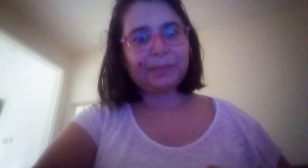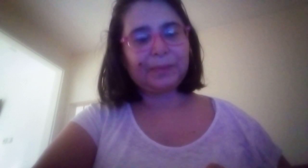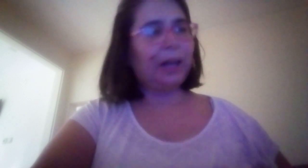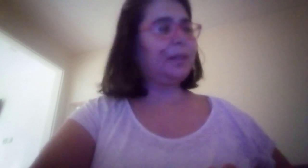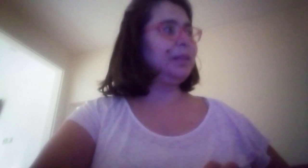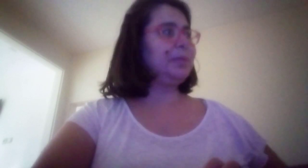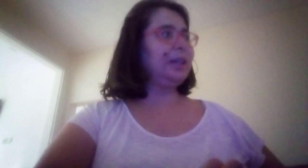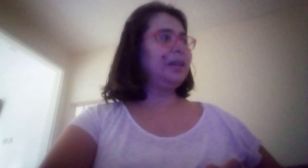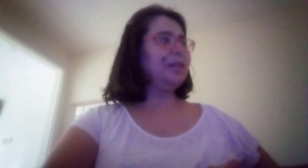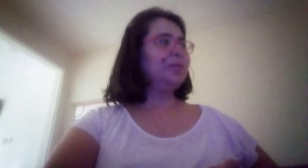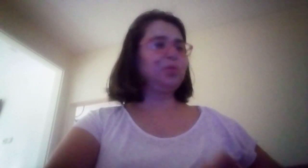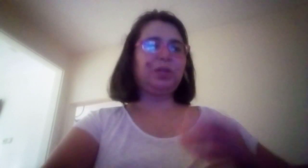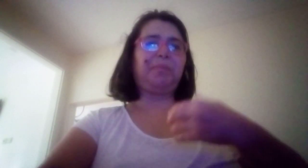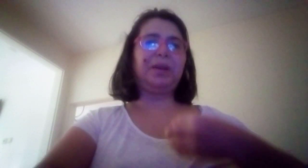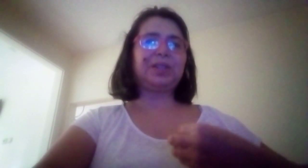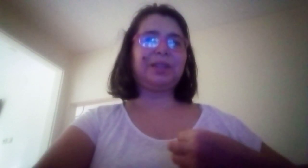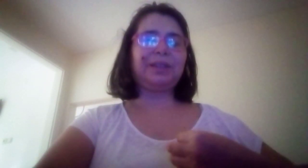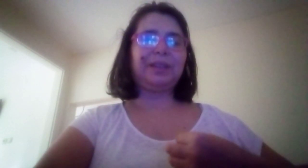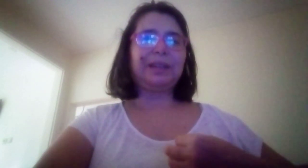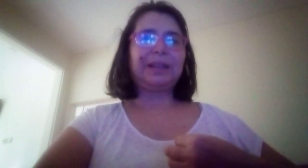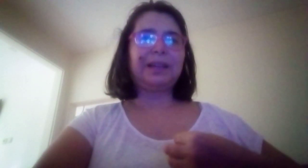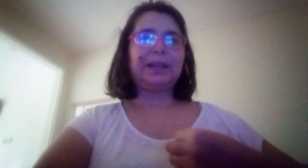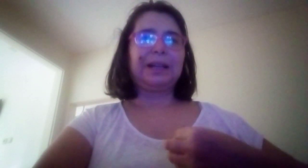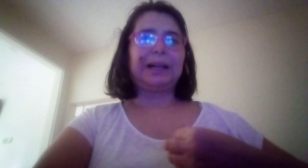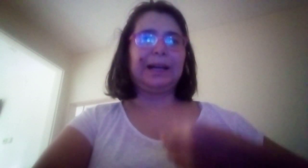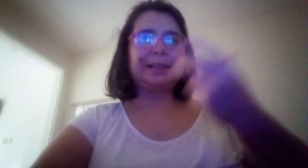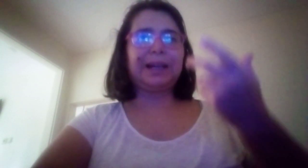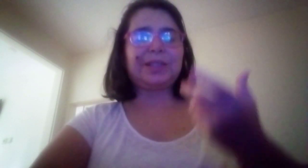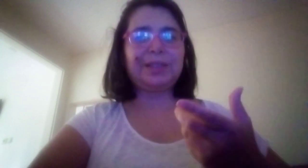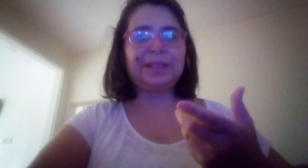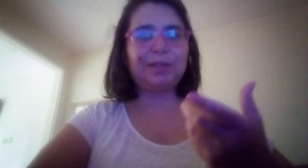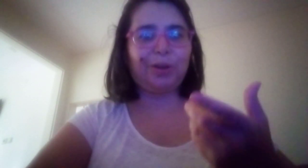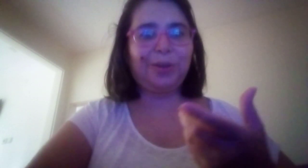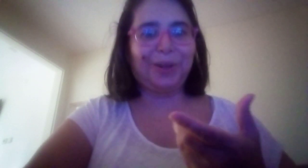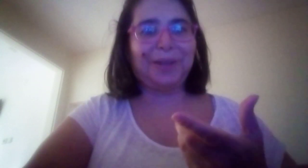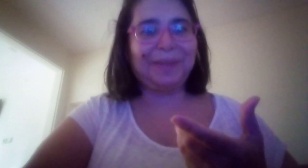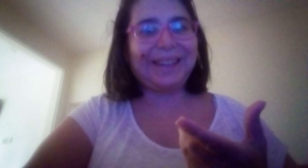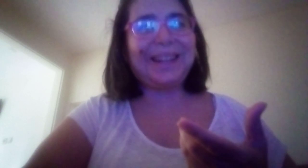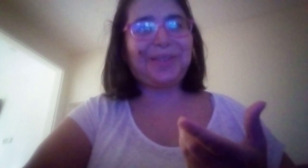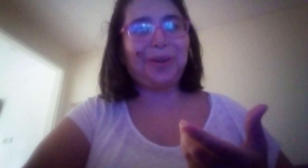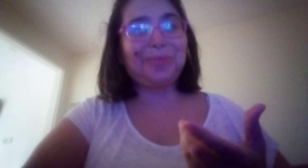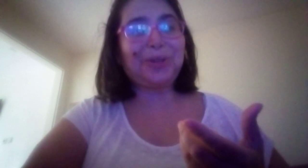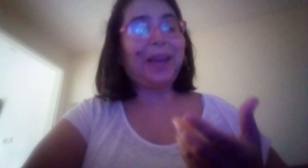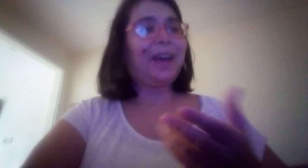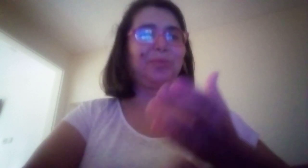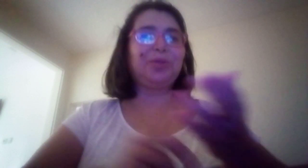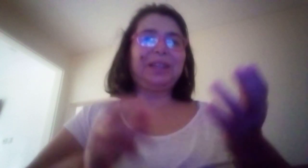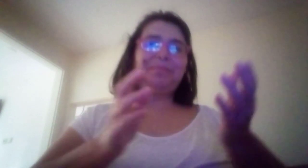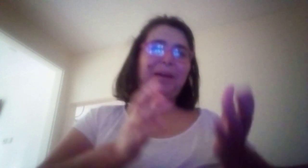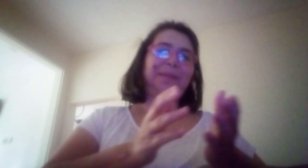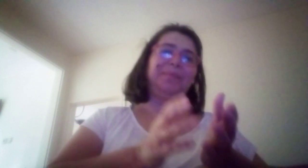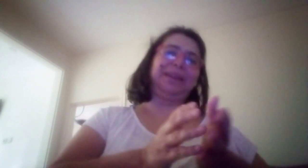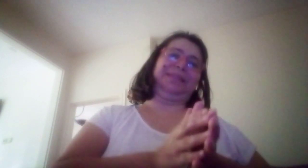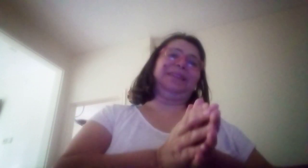yani dedim ki bunu yapmak için Hayat Ağacı dizisinde oynuyor olmaya gerek yokmuş bunu dedim ben memlekette de